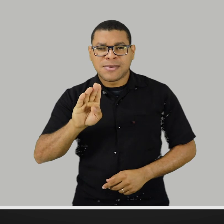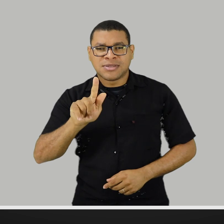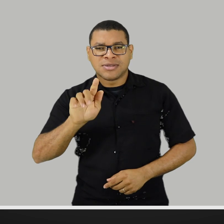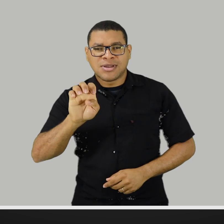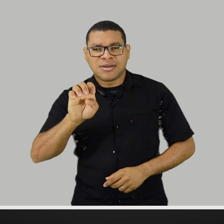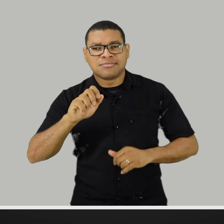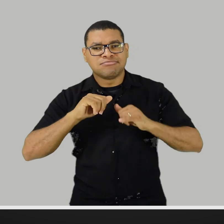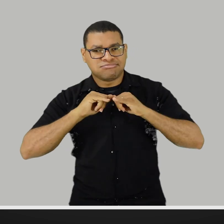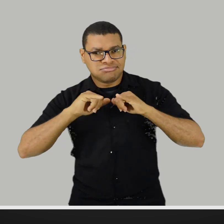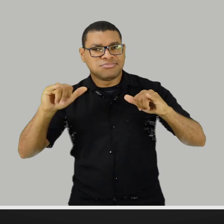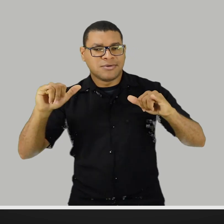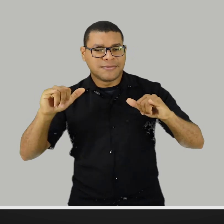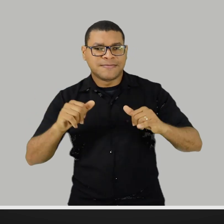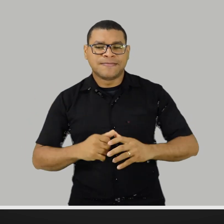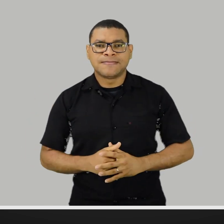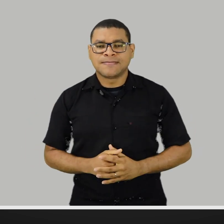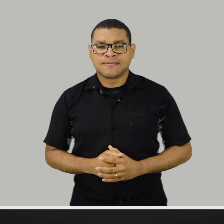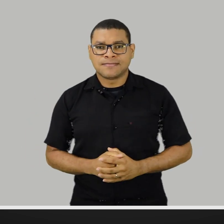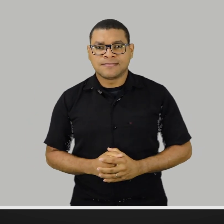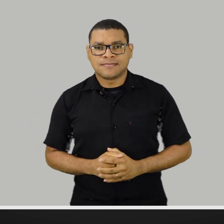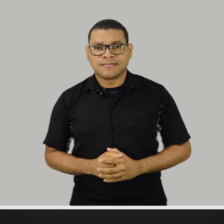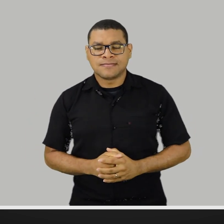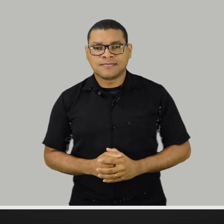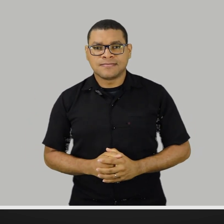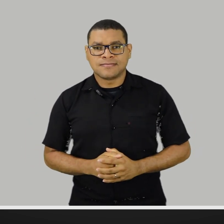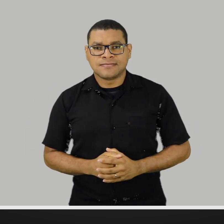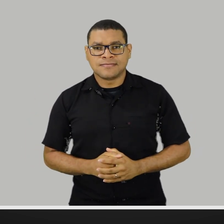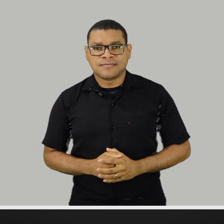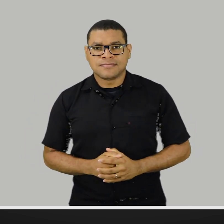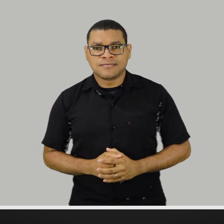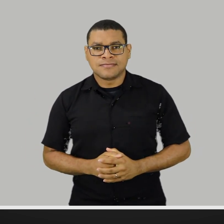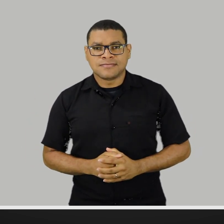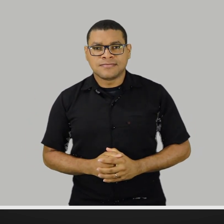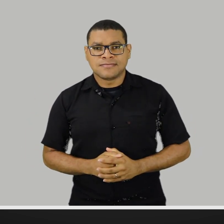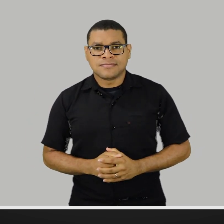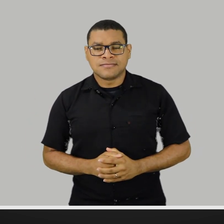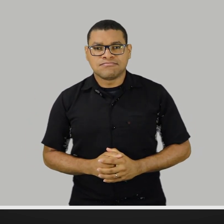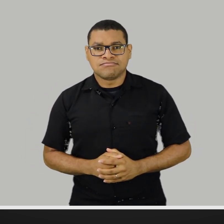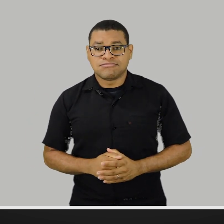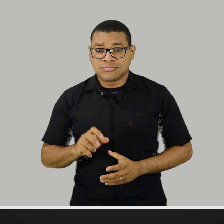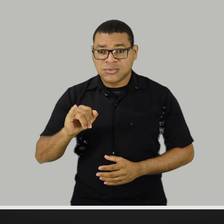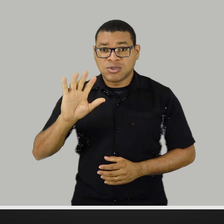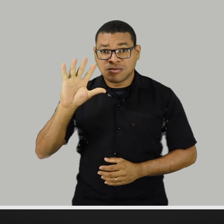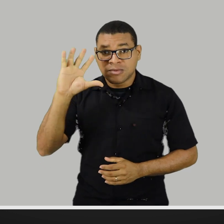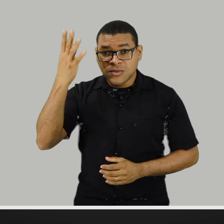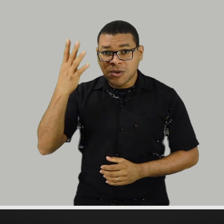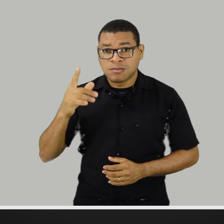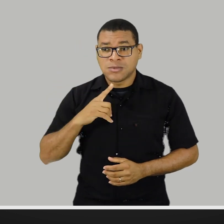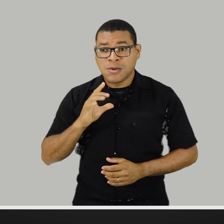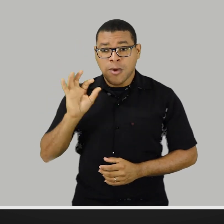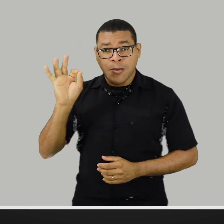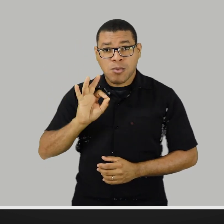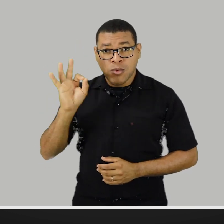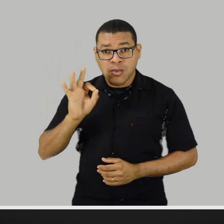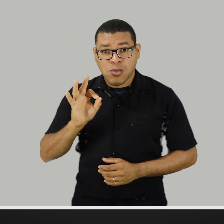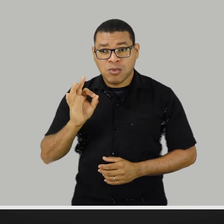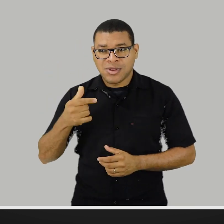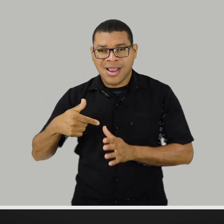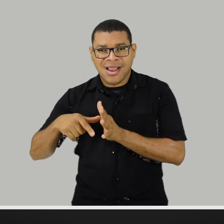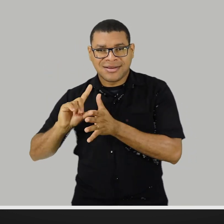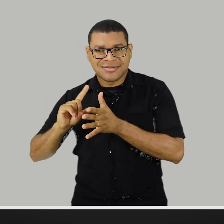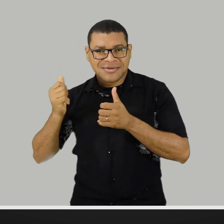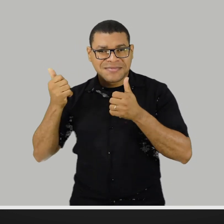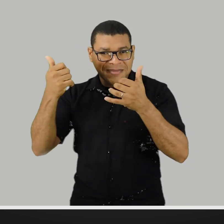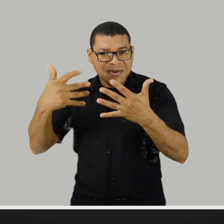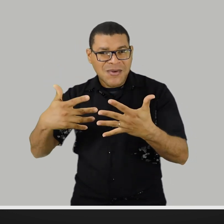Brasileiro de geografia e estatística IBGE 8.3 nos casos em que a aplicação dos percentuais